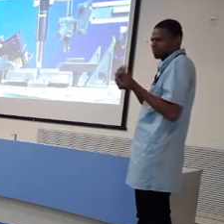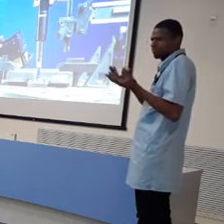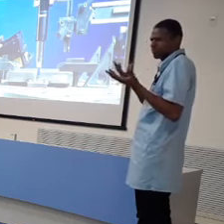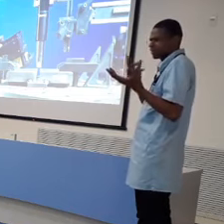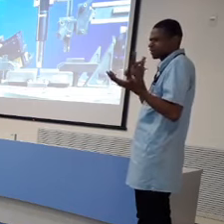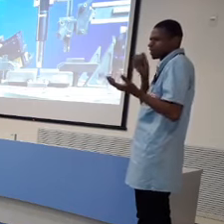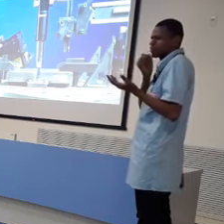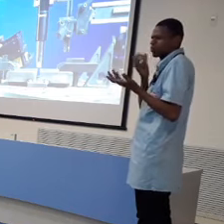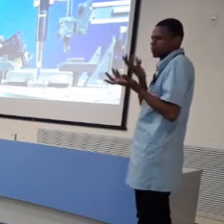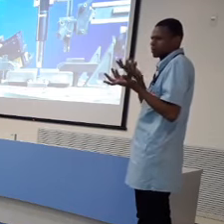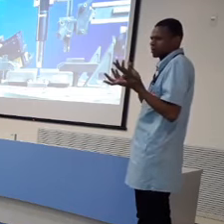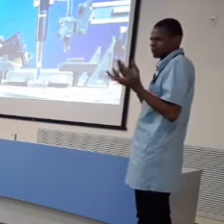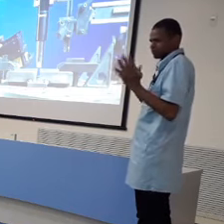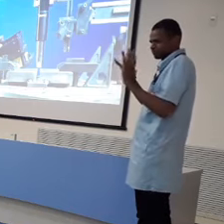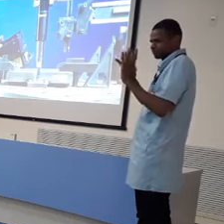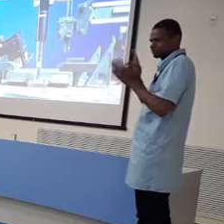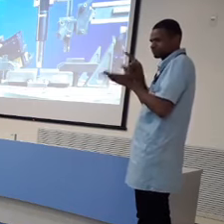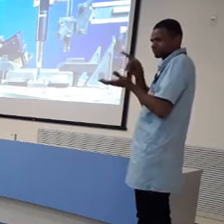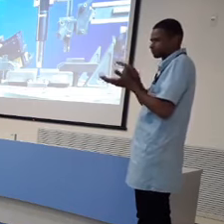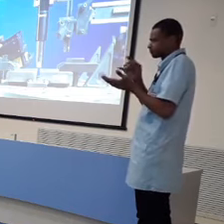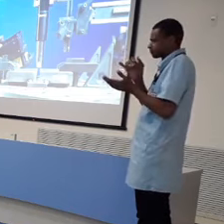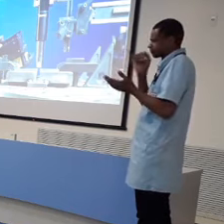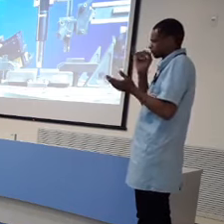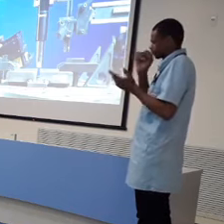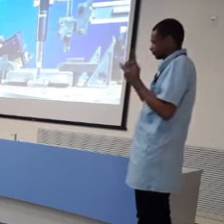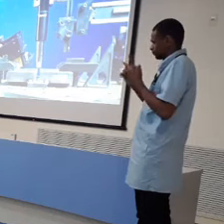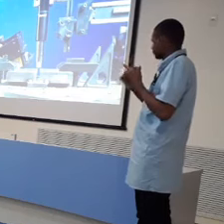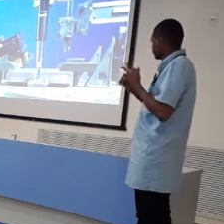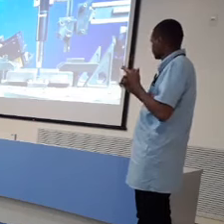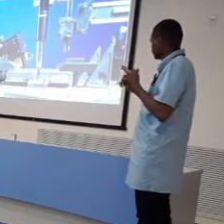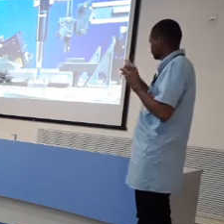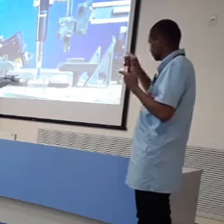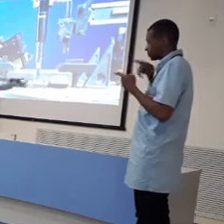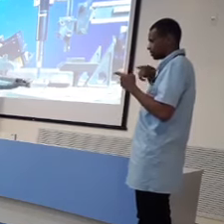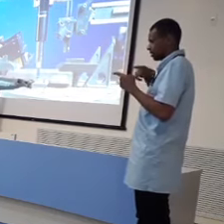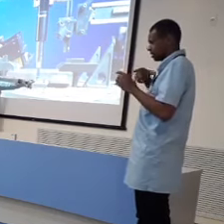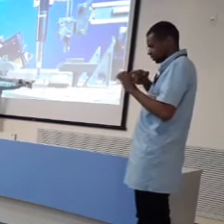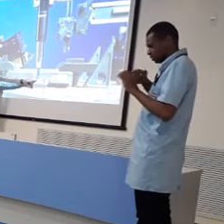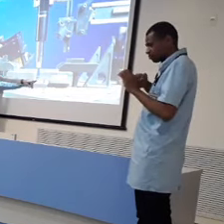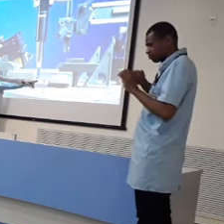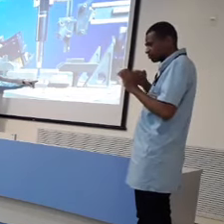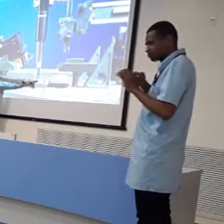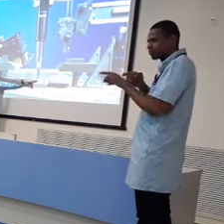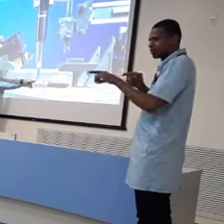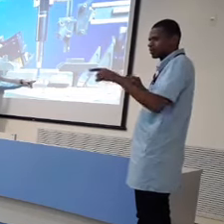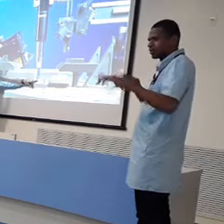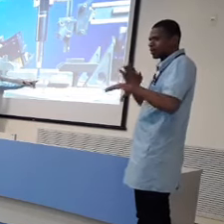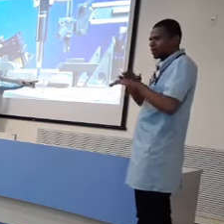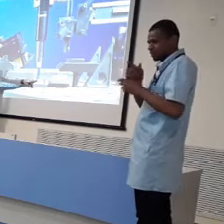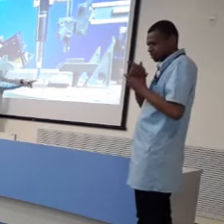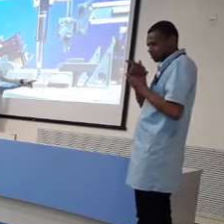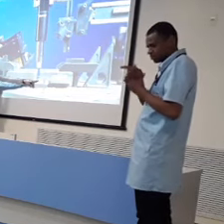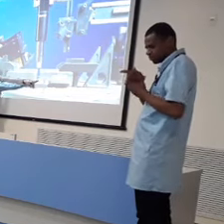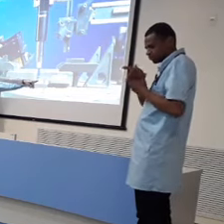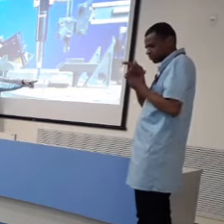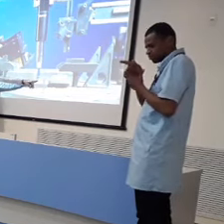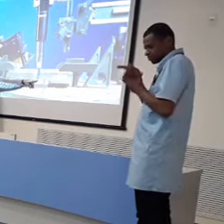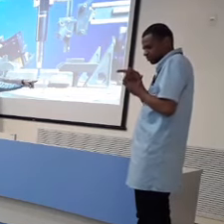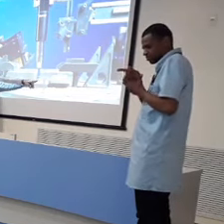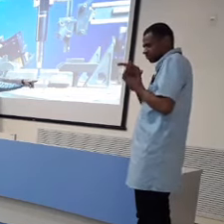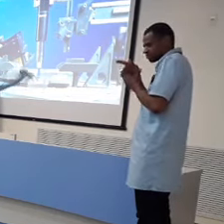né? Uma primeira situação. Com o giro, você consegue um ângulo aqui, ó,